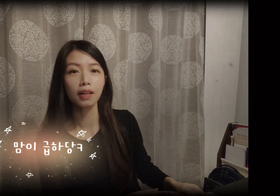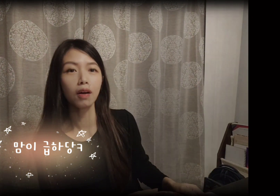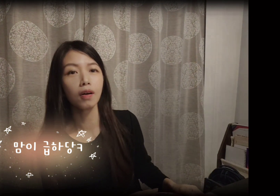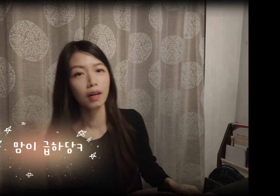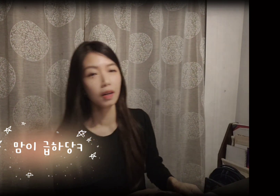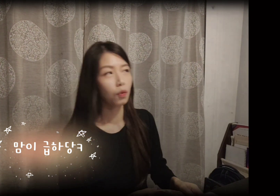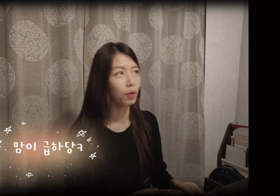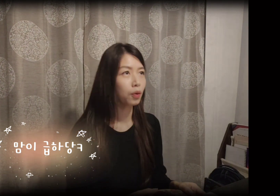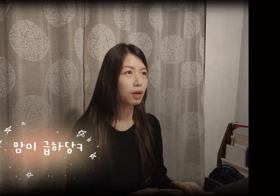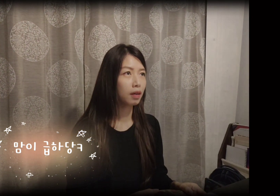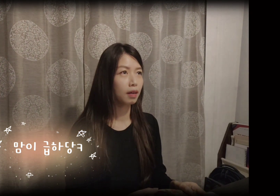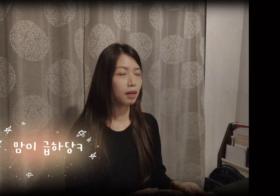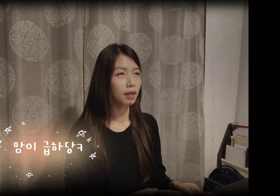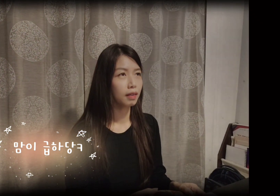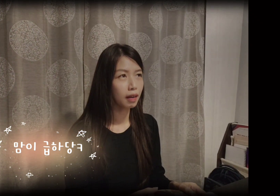월요일이거든요. 그래서